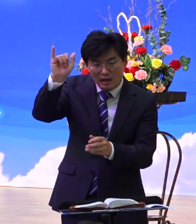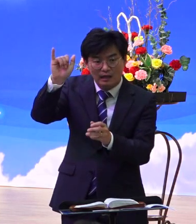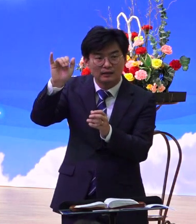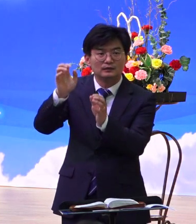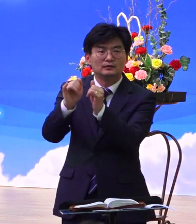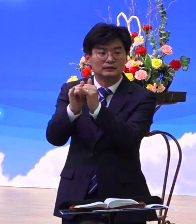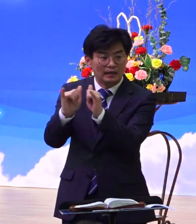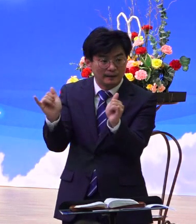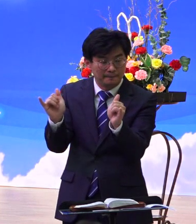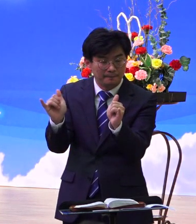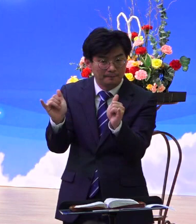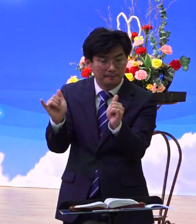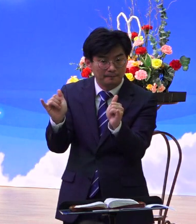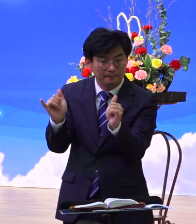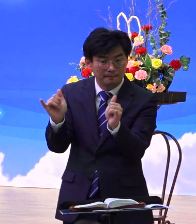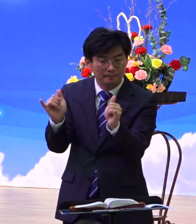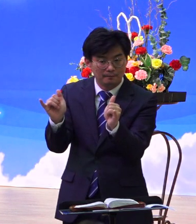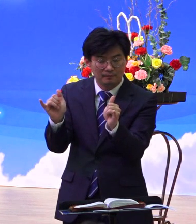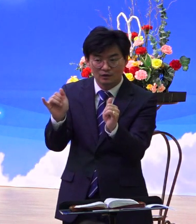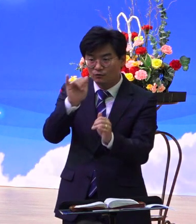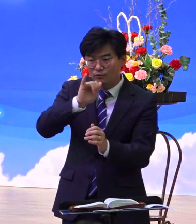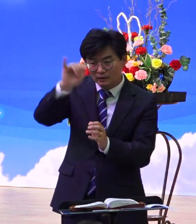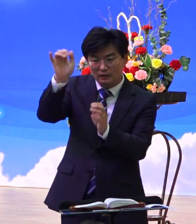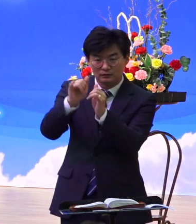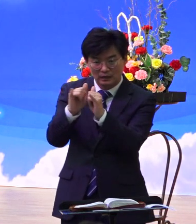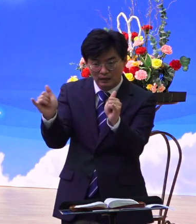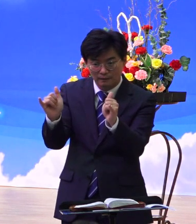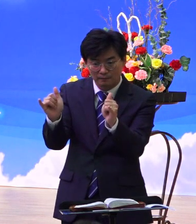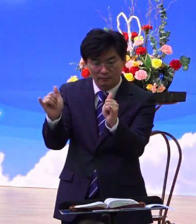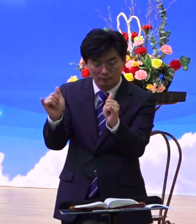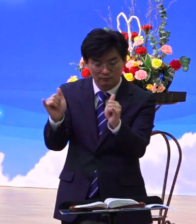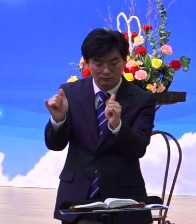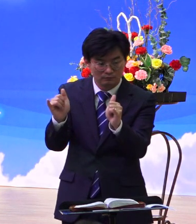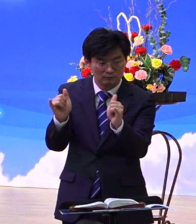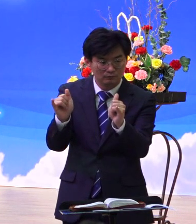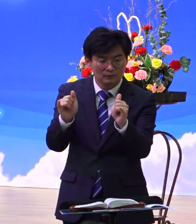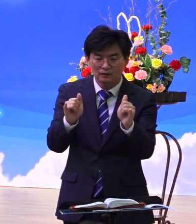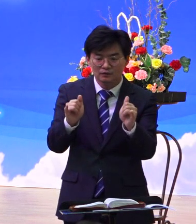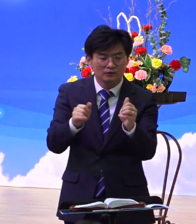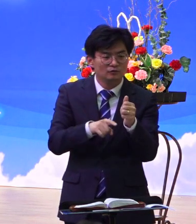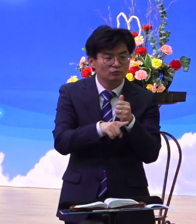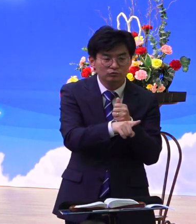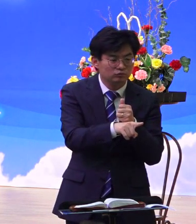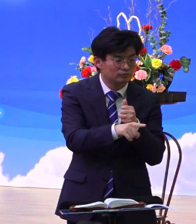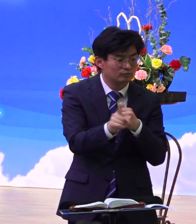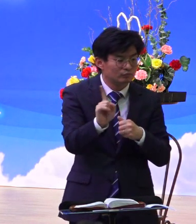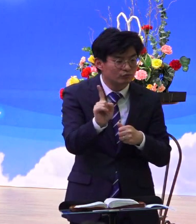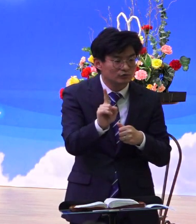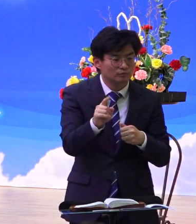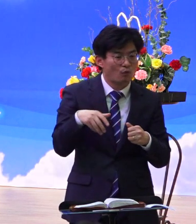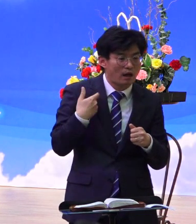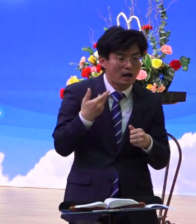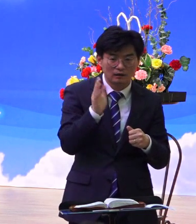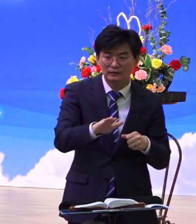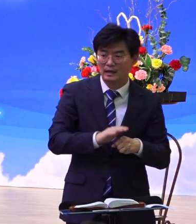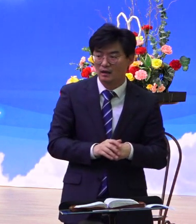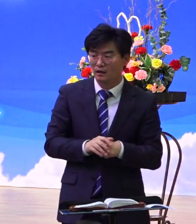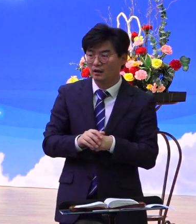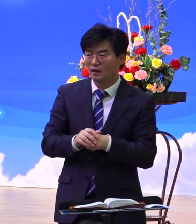만한 어떤 조건도 주지 않으셨다. 다만 그에게